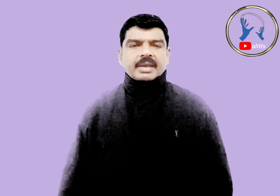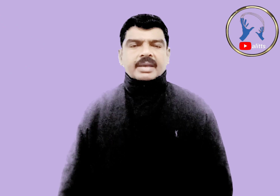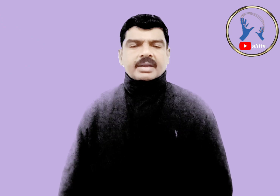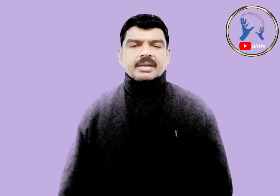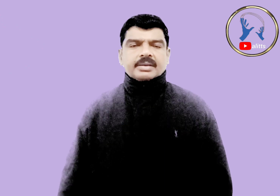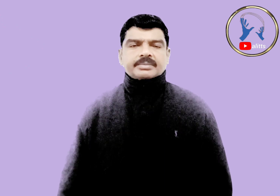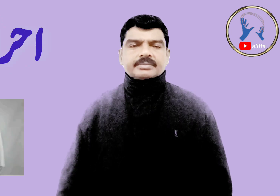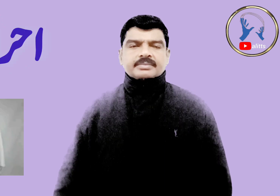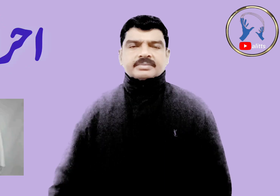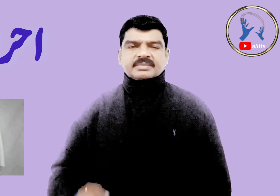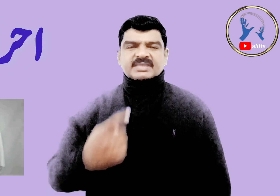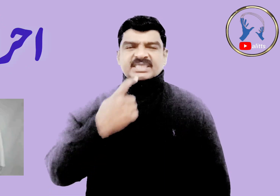एहराम